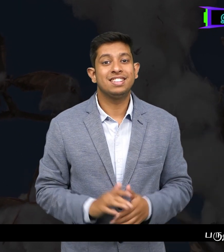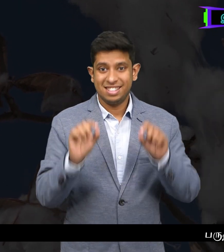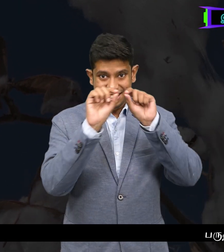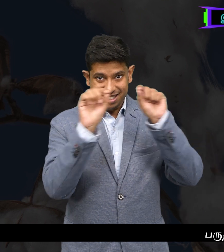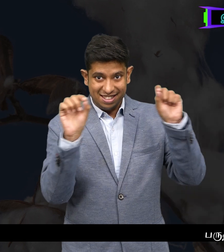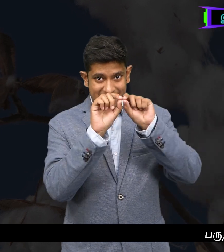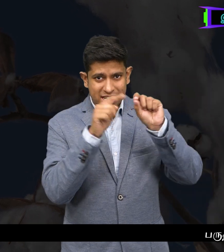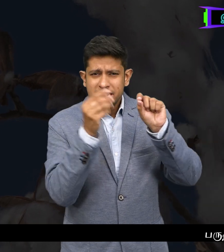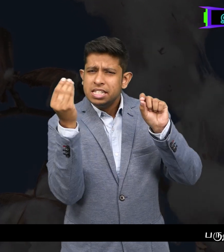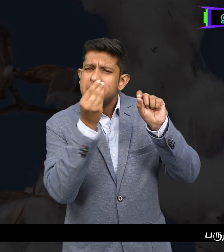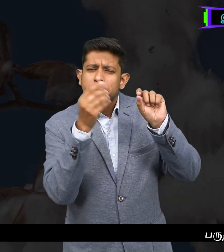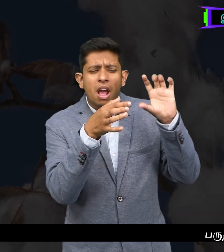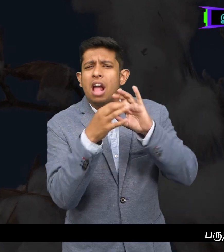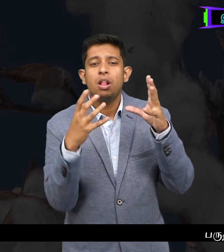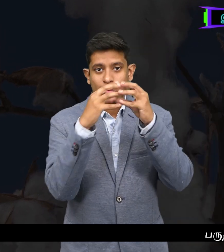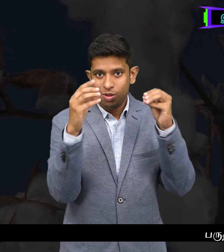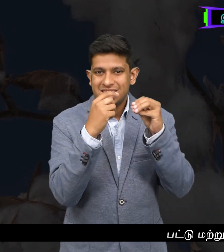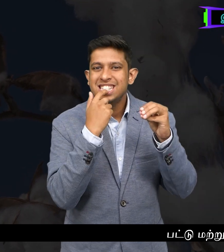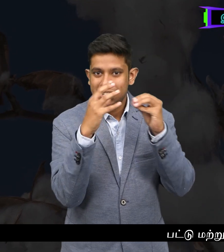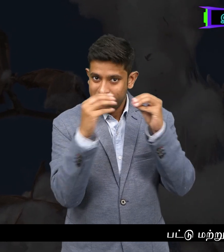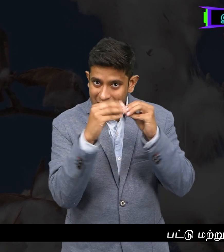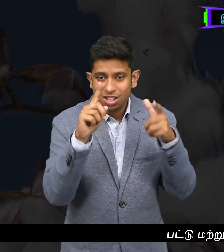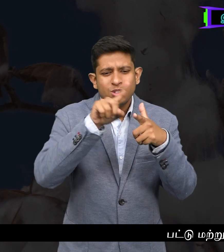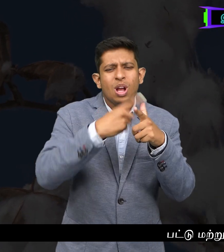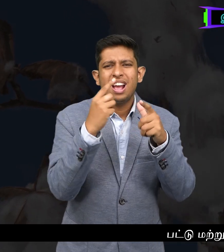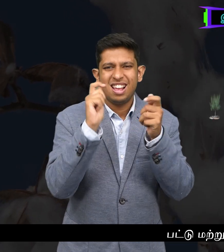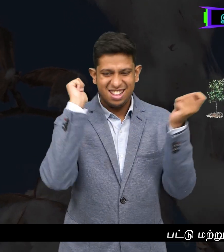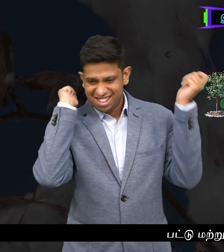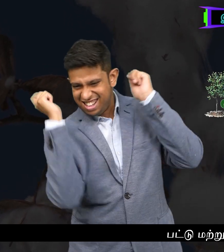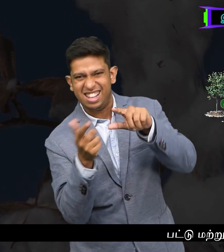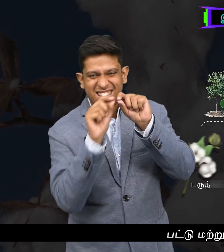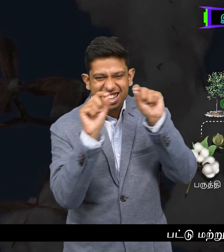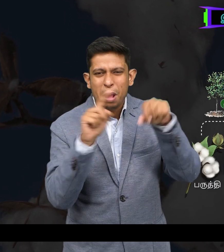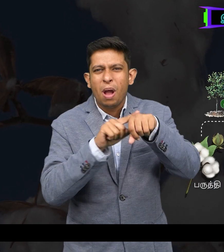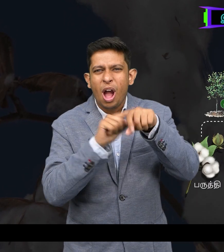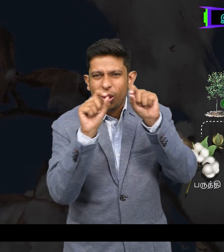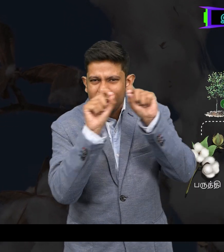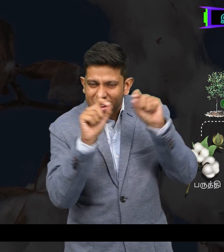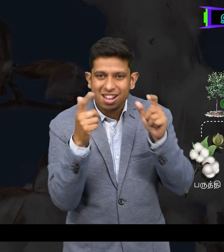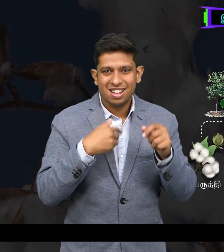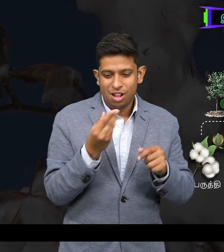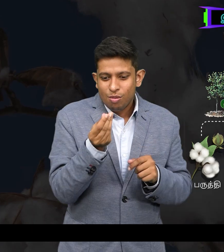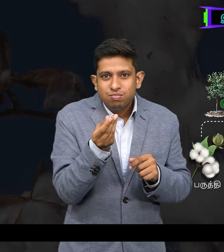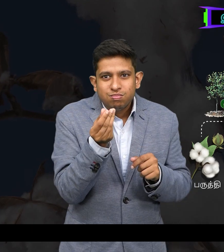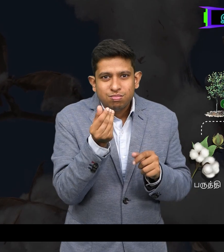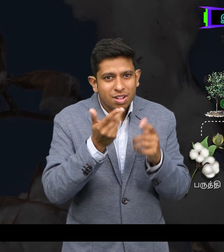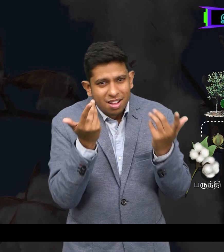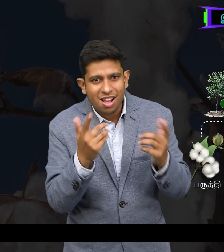பருத்தி, சணல், பட்டு மற்றும் கம்பளி போன்ற சில துணிகளின் இழைகள்